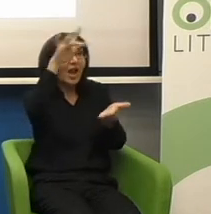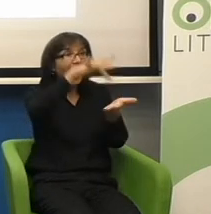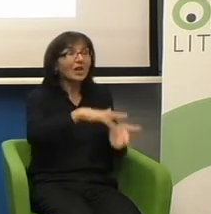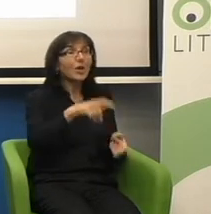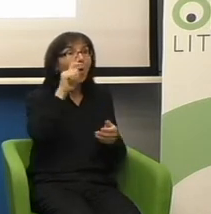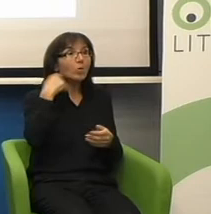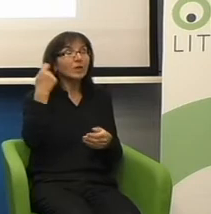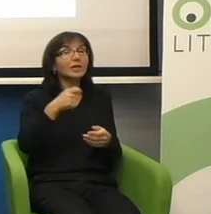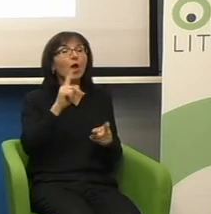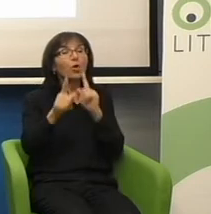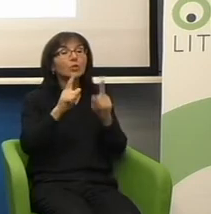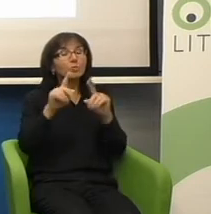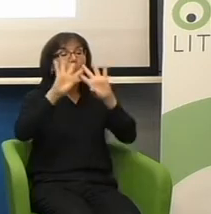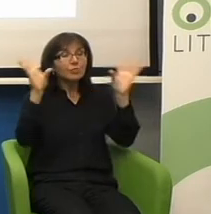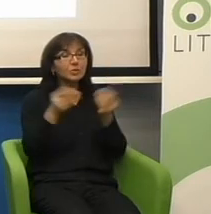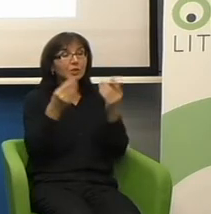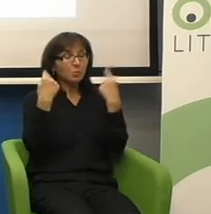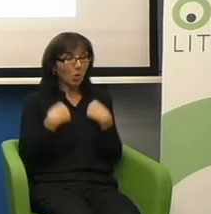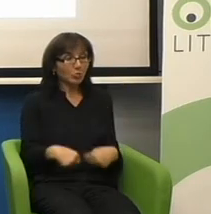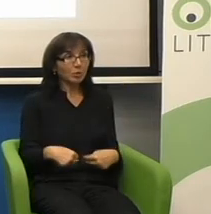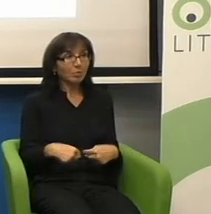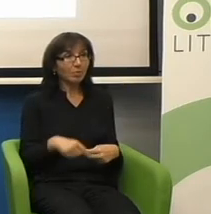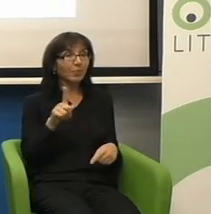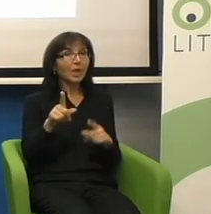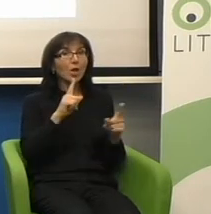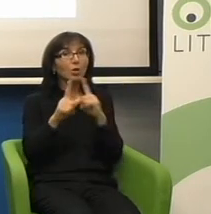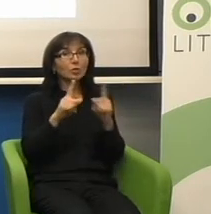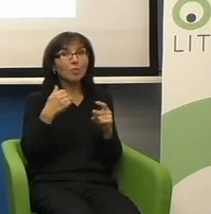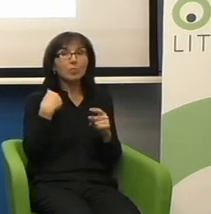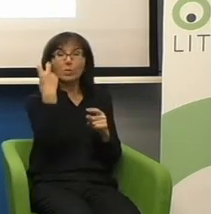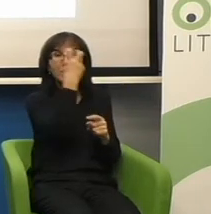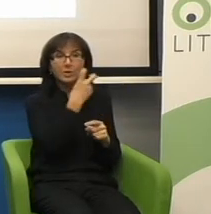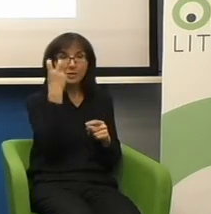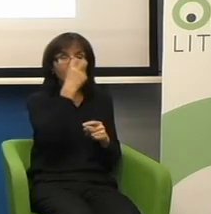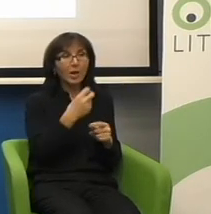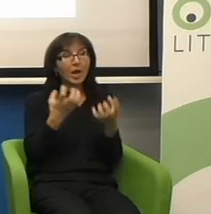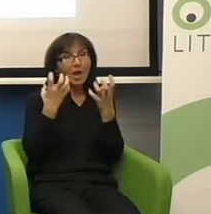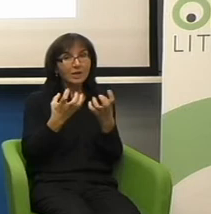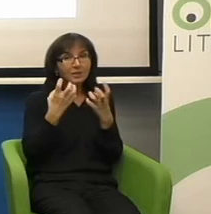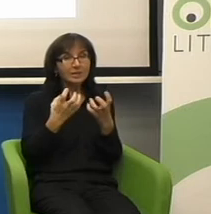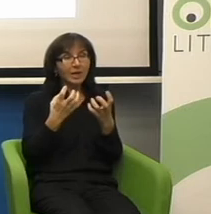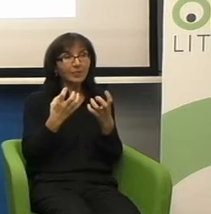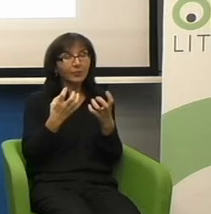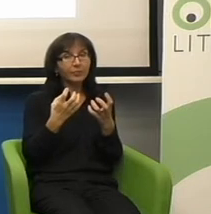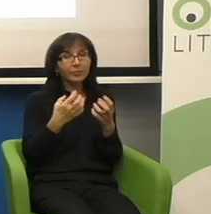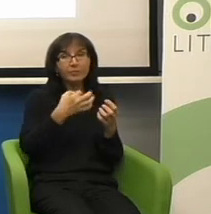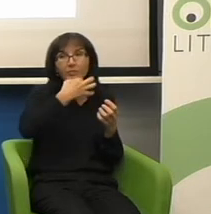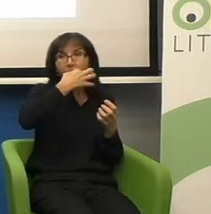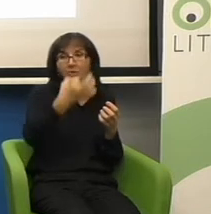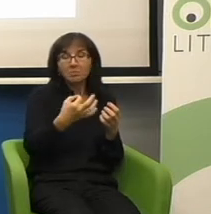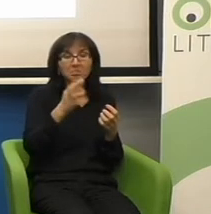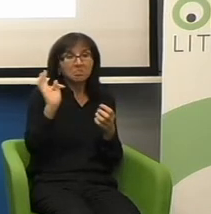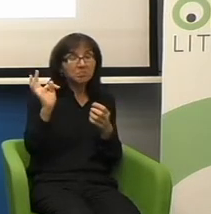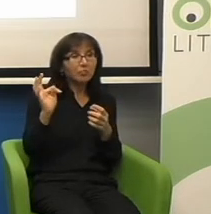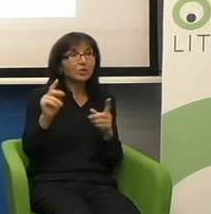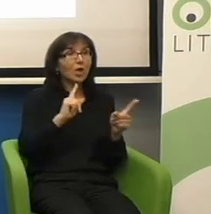rozmawiali z tymi wszystkimi ludźmi i domyślam się, że te rozmowy były bardzo interesujące. I chciałabym właśnie pociągnąć ten wątek waszych rozmów